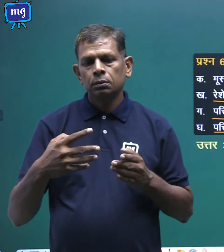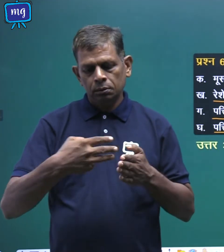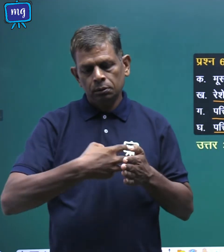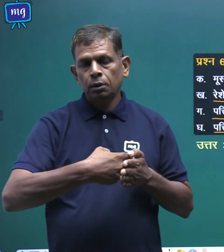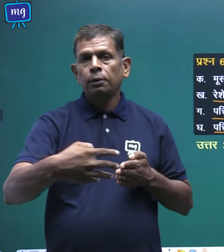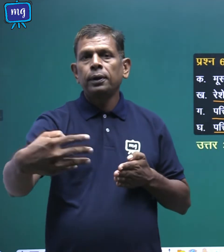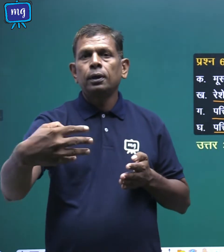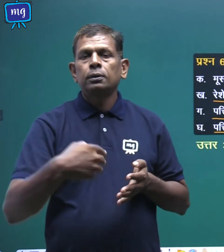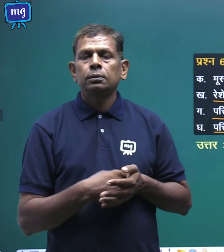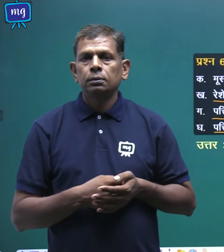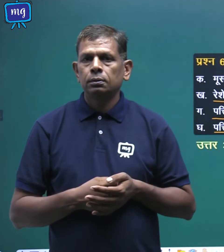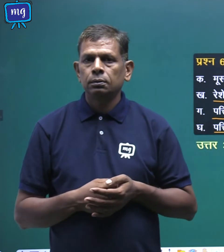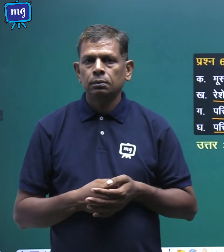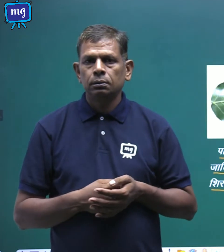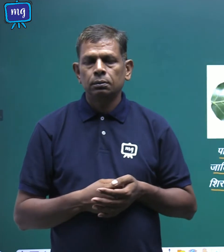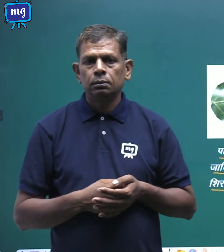शिराविन्यास।